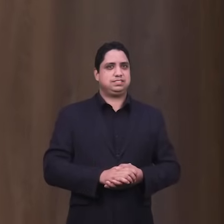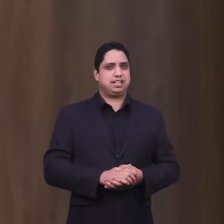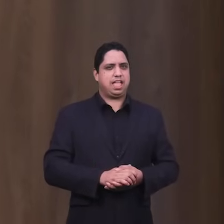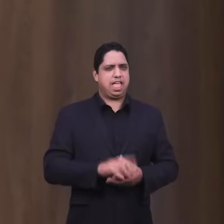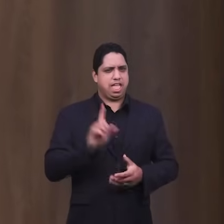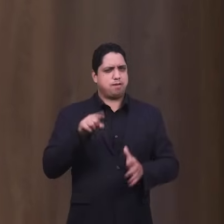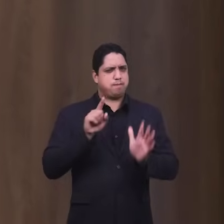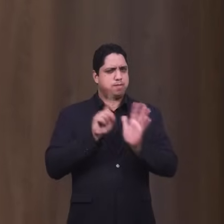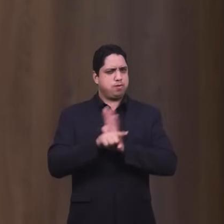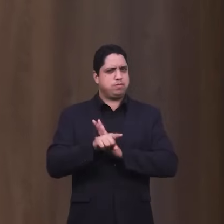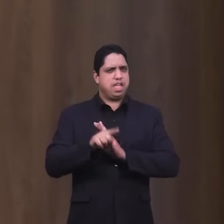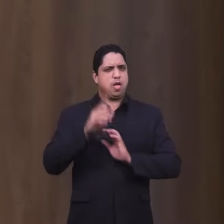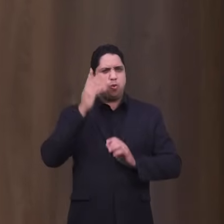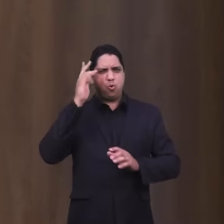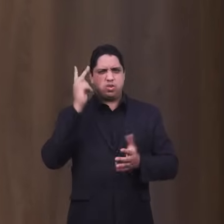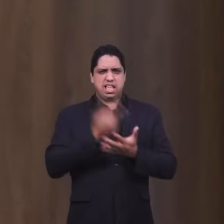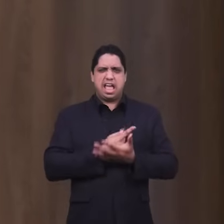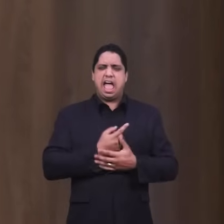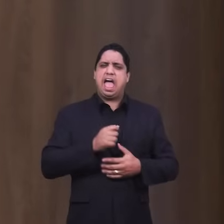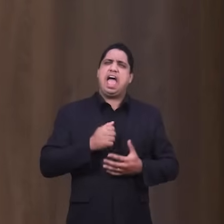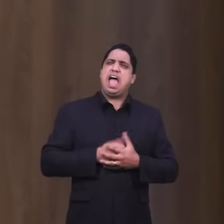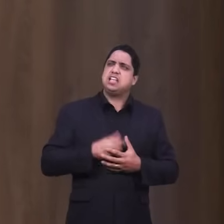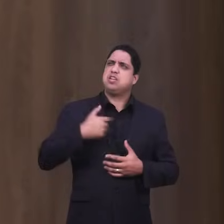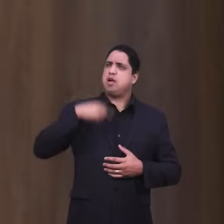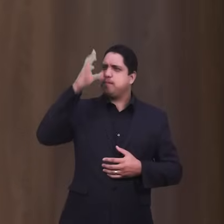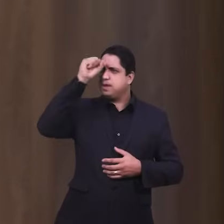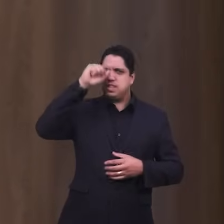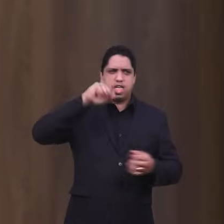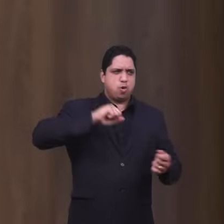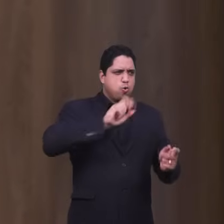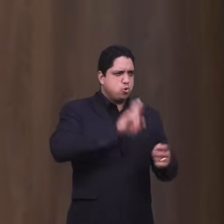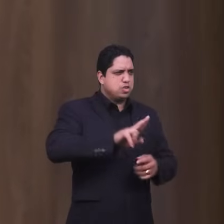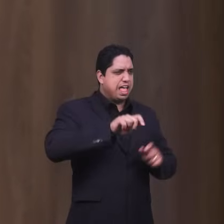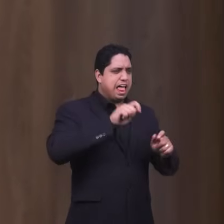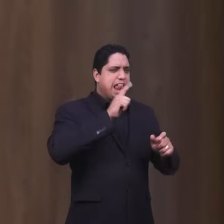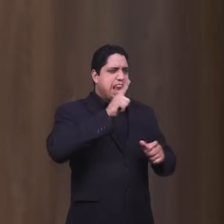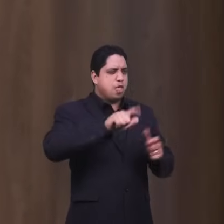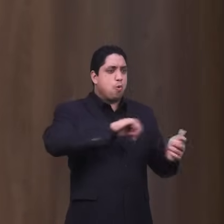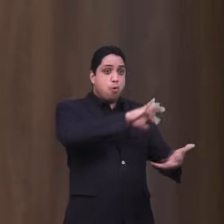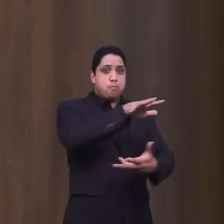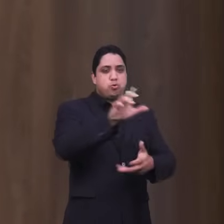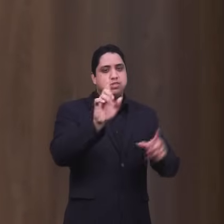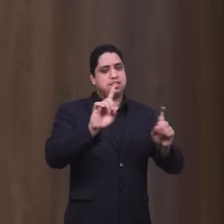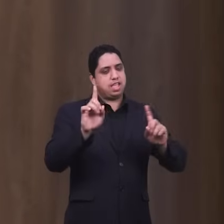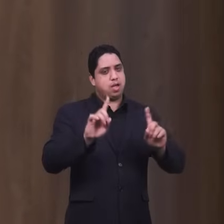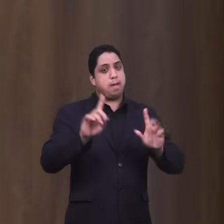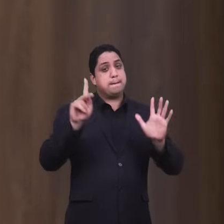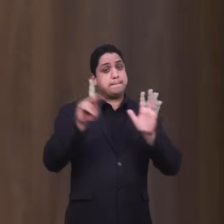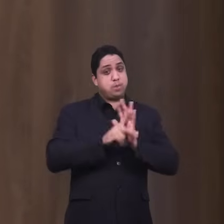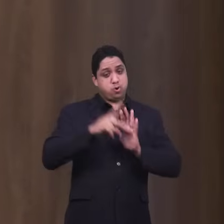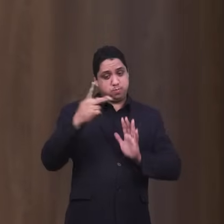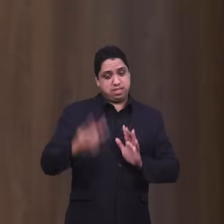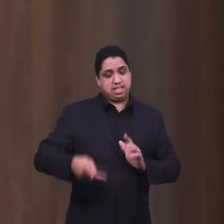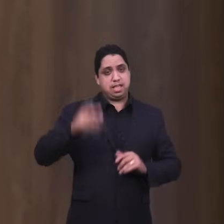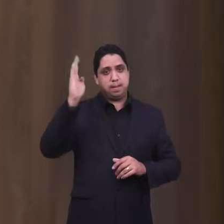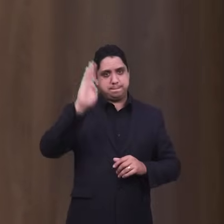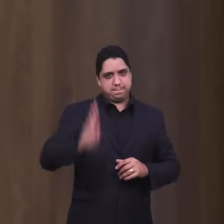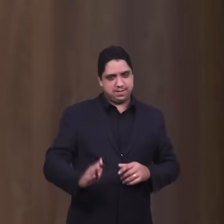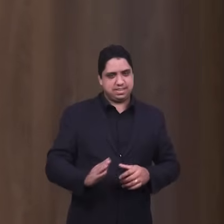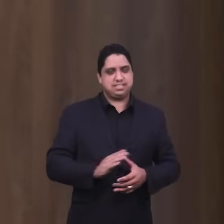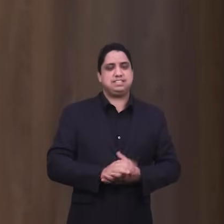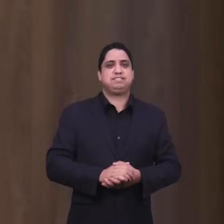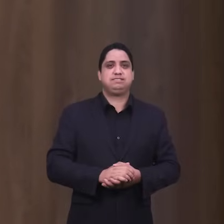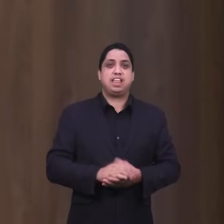que é uma pergunta que acontece muito? Então se eu aprender eu vou usar no mundo todo? É a língua brasileira de